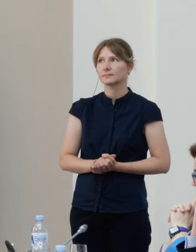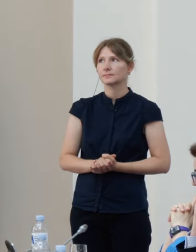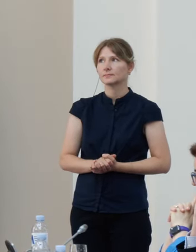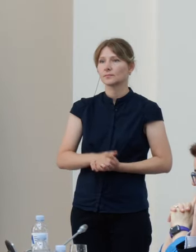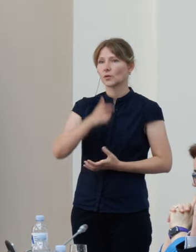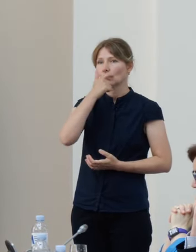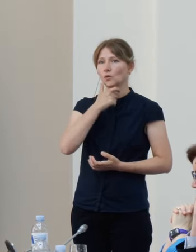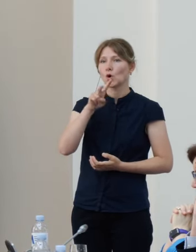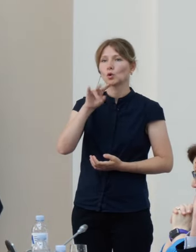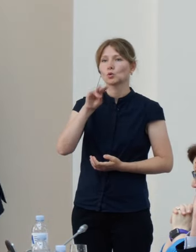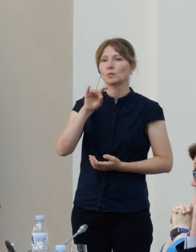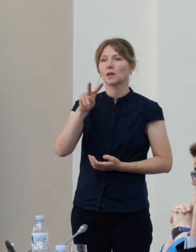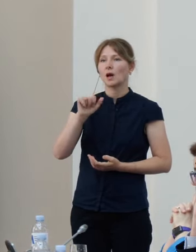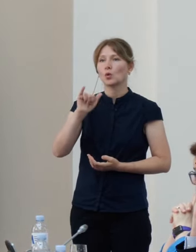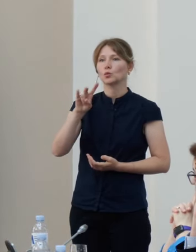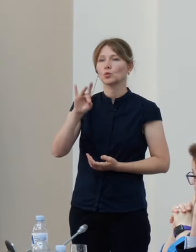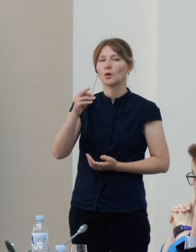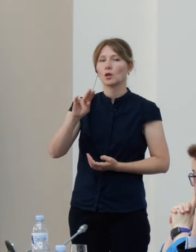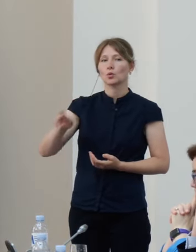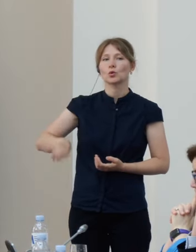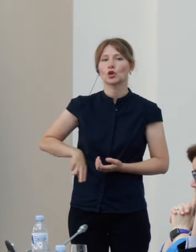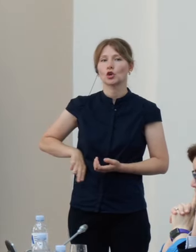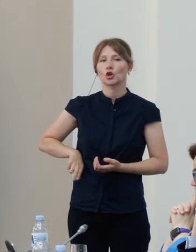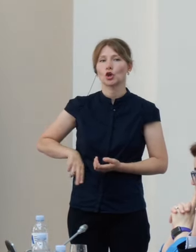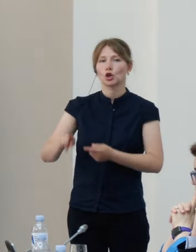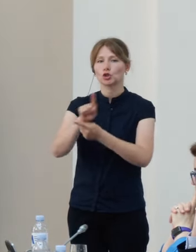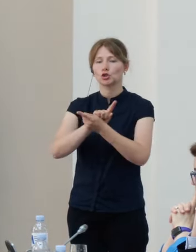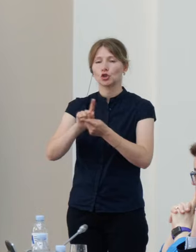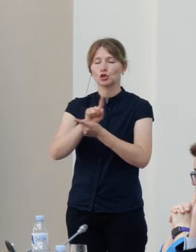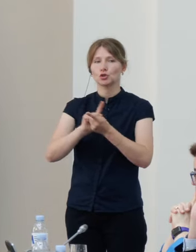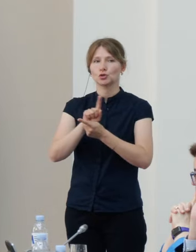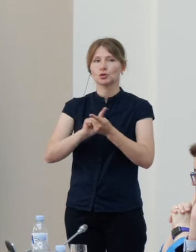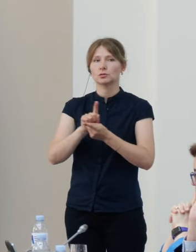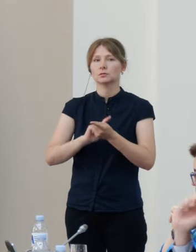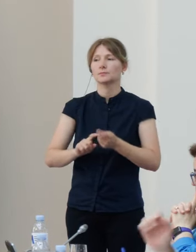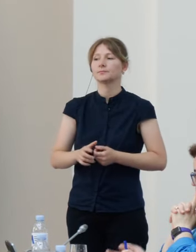Urmează doamna Ludmila Ungureanu, directoare Changing the Way We Care.